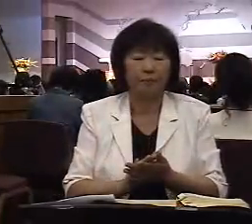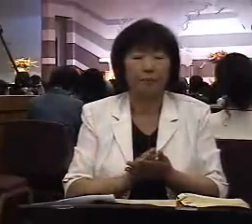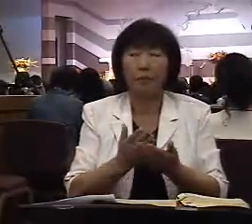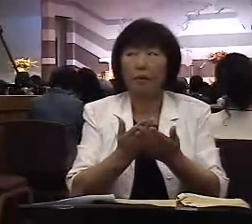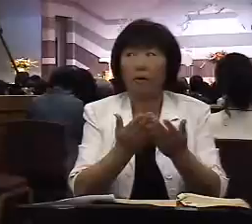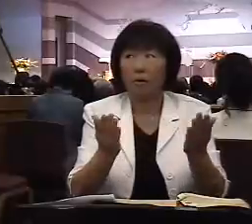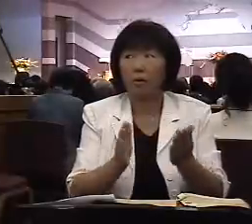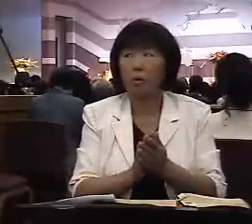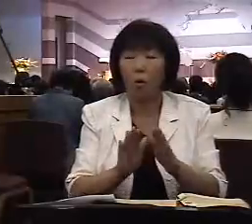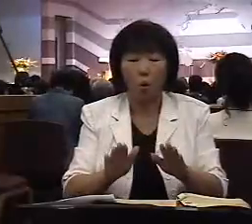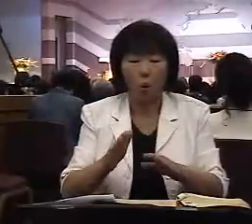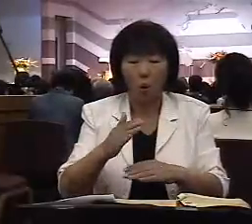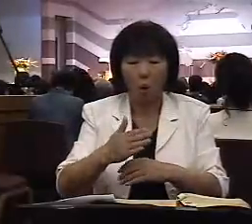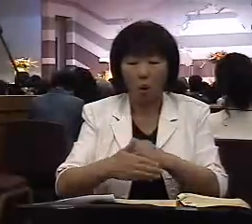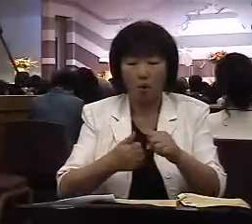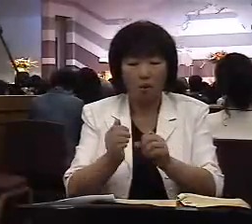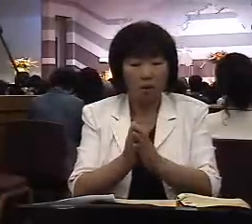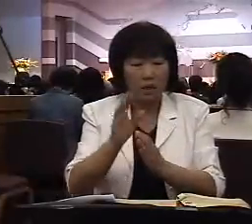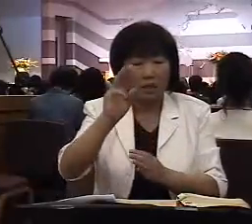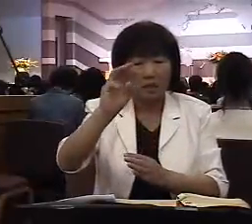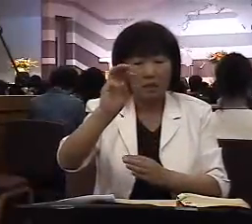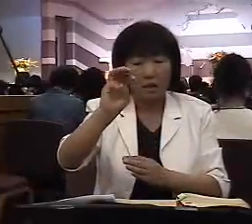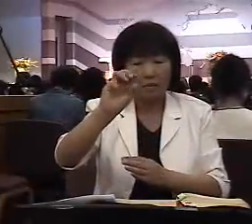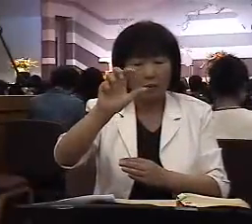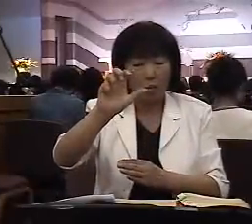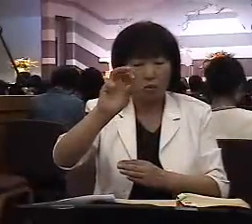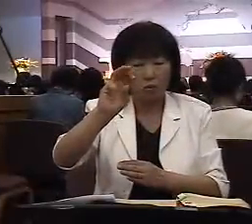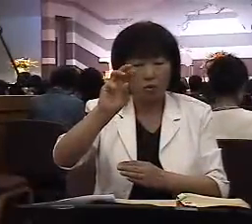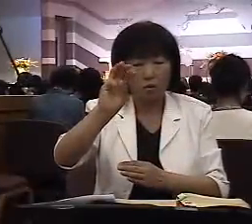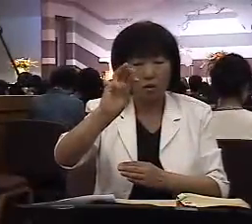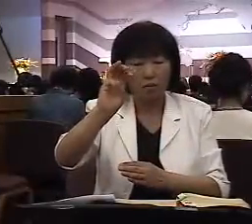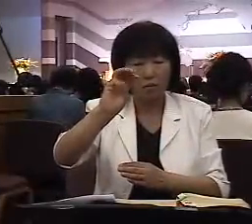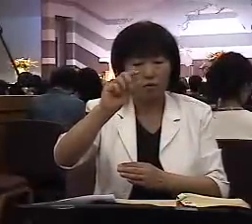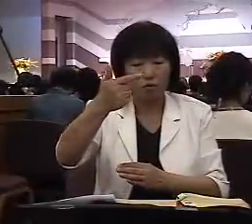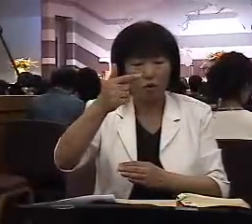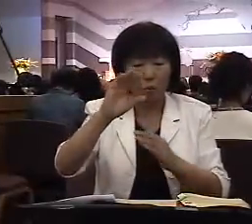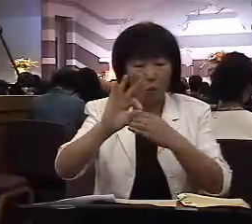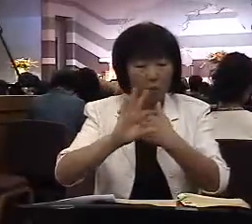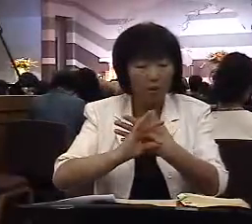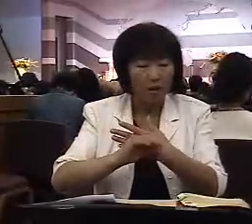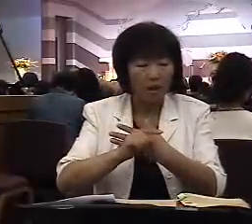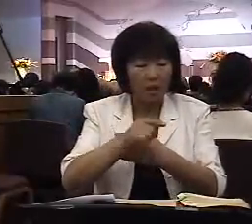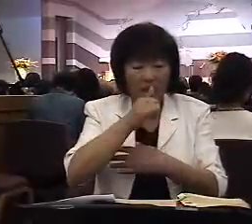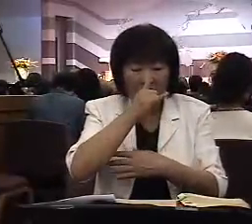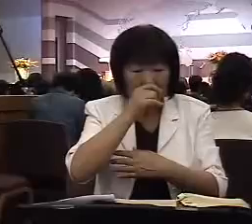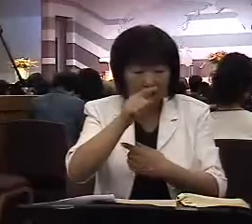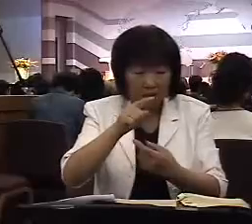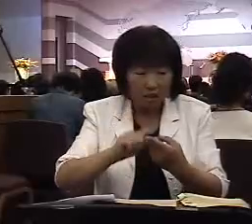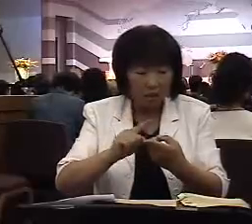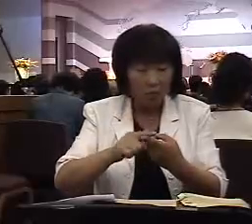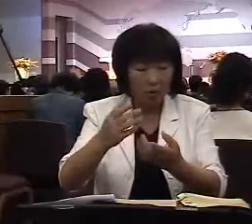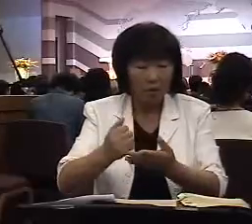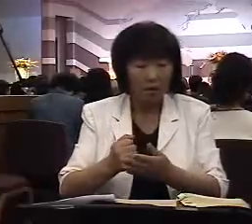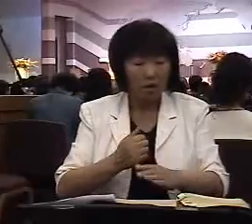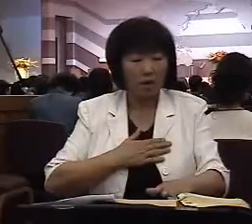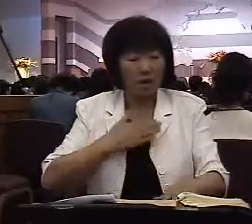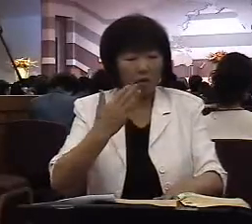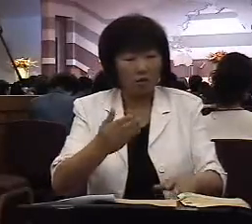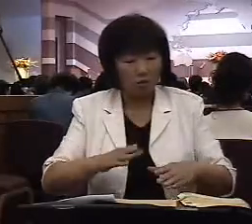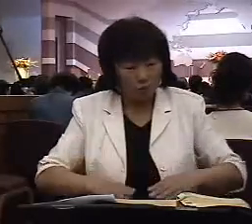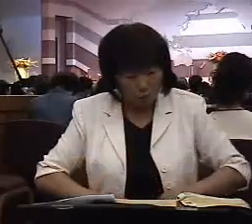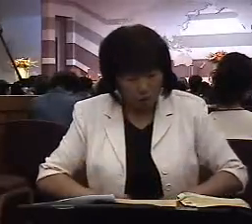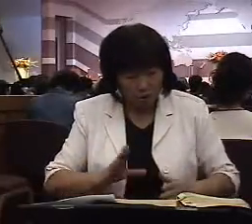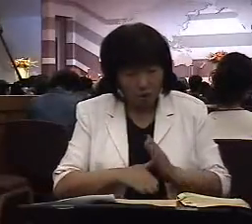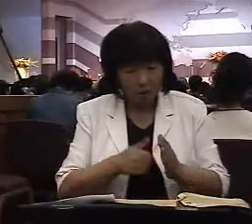여러분 오늘 본문 35절 36절을 보시면 이것을 있는 그대로 받아들이면 이렇습니다. 내가 줄일